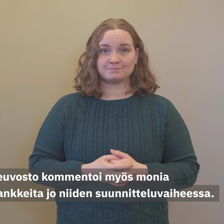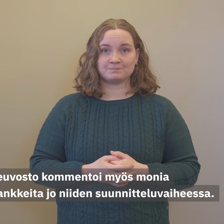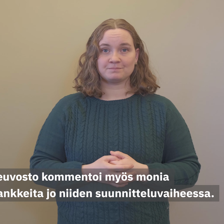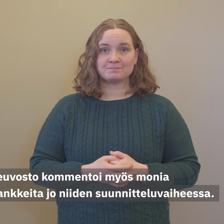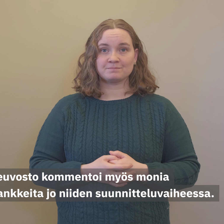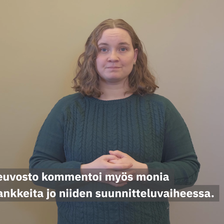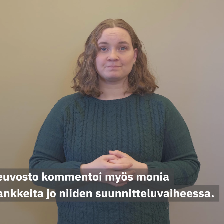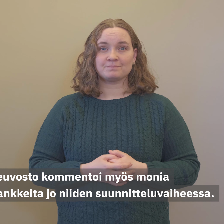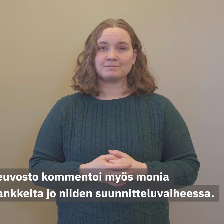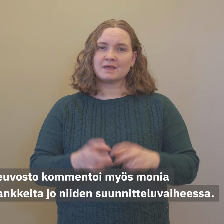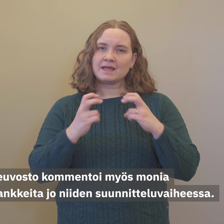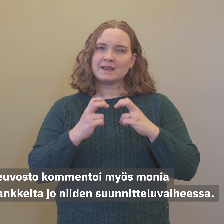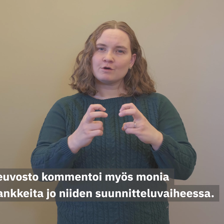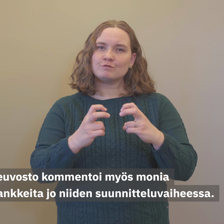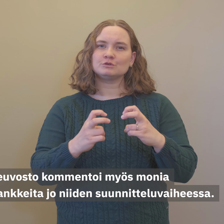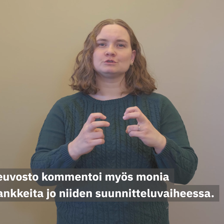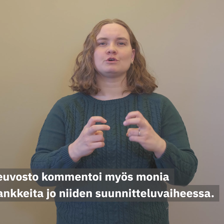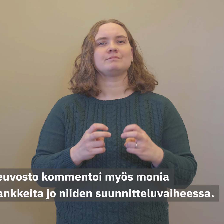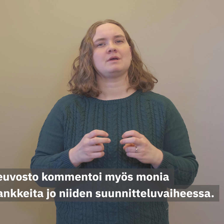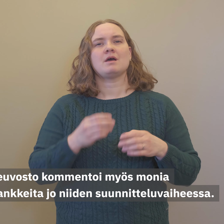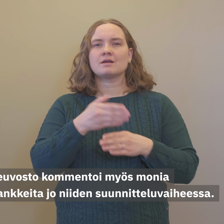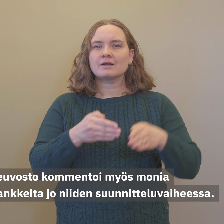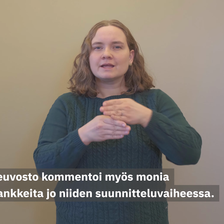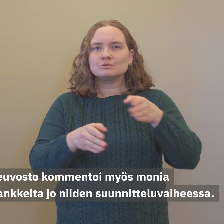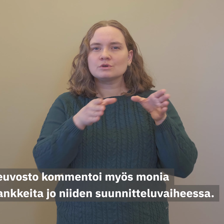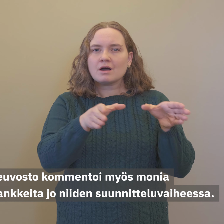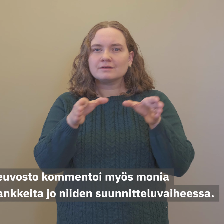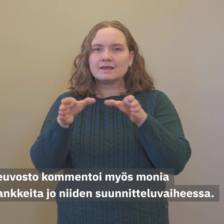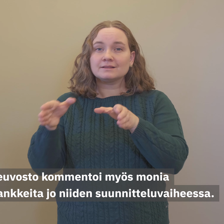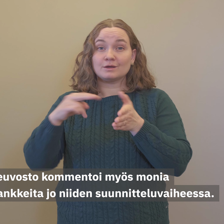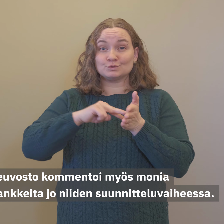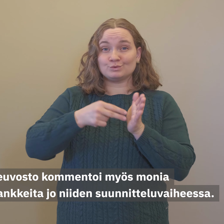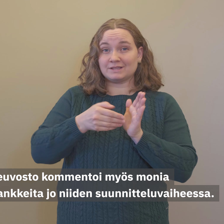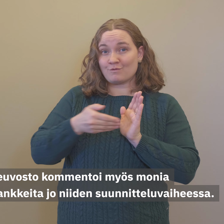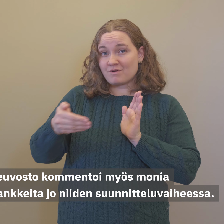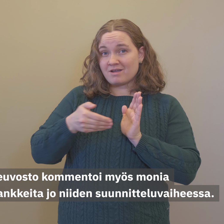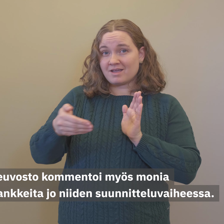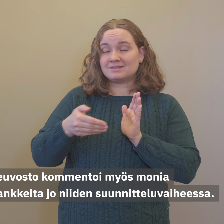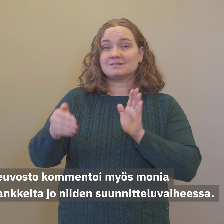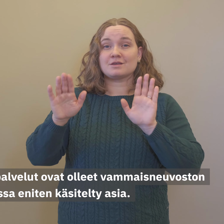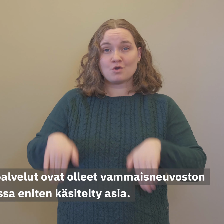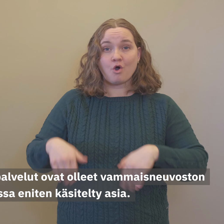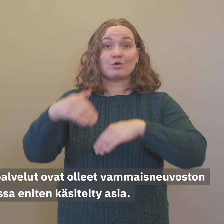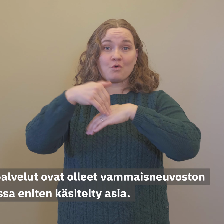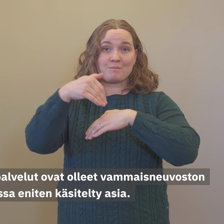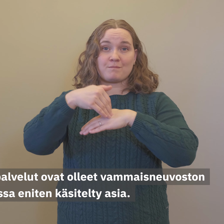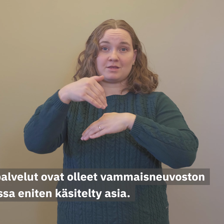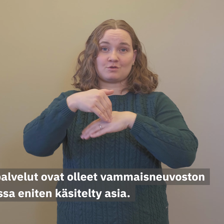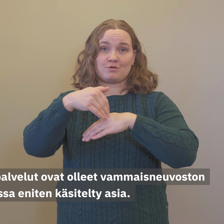Vammaisneuvosto kommentoi myös monia rakennushankkeita jo niiden suunnitteluvaiheessa. Kuljetuspalvelut